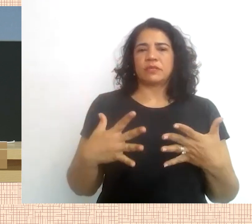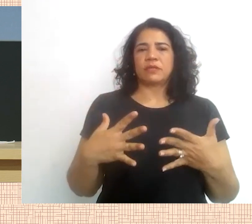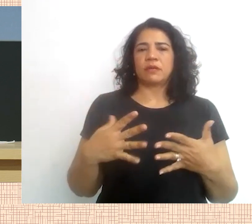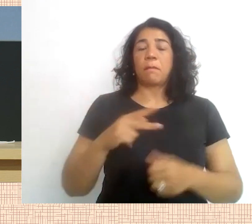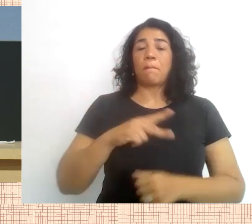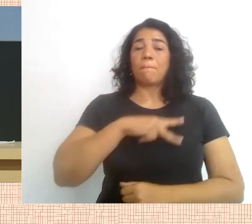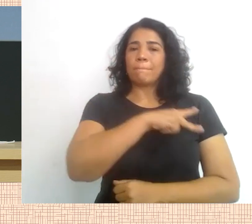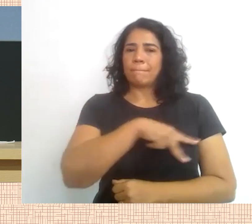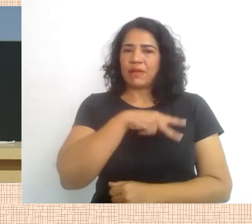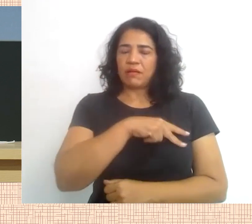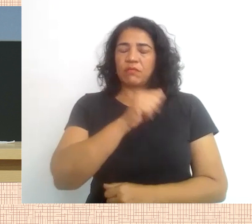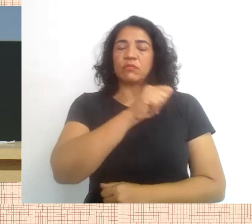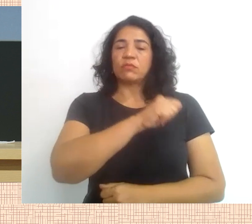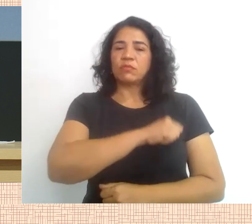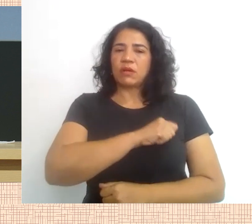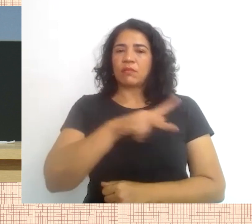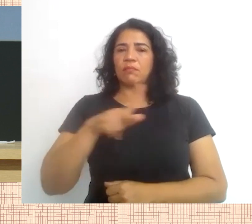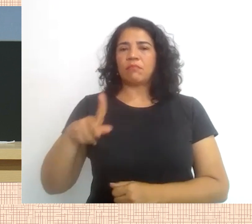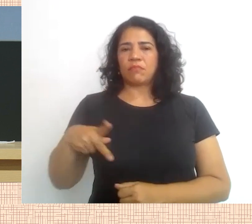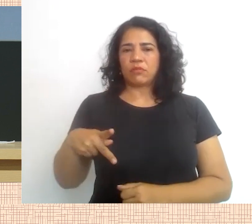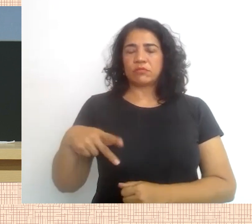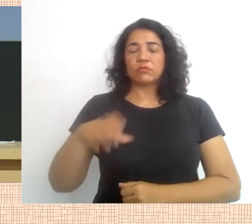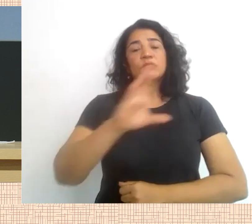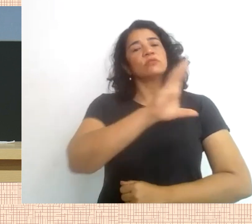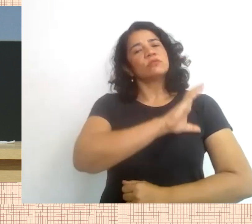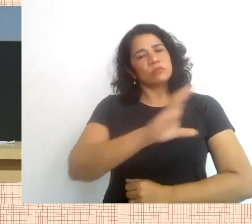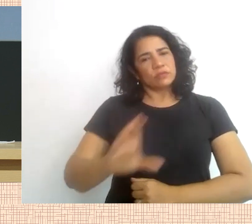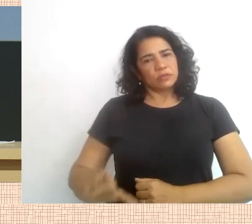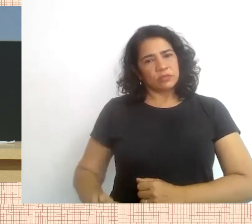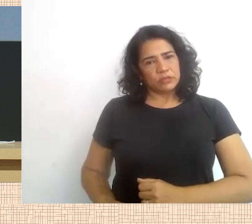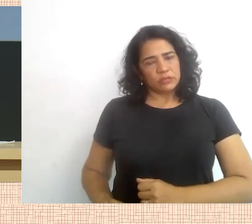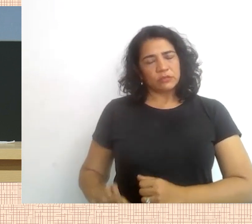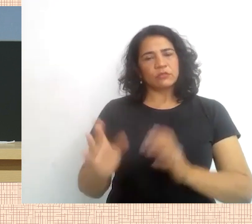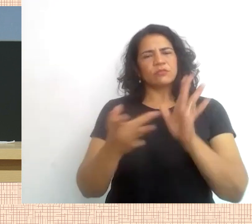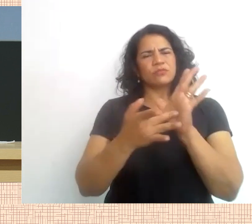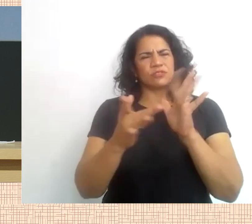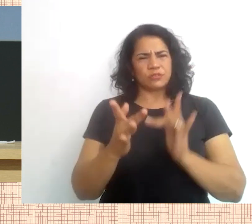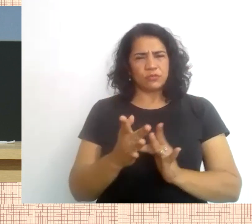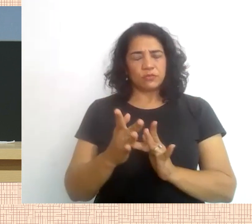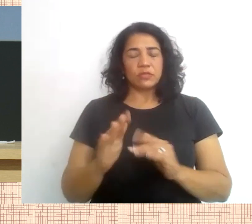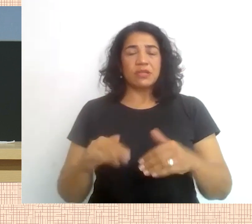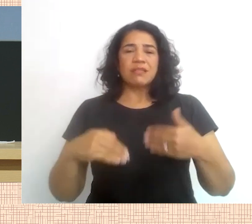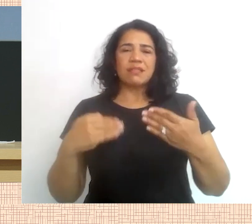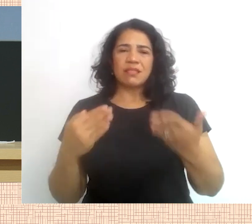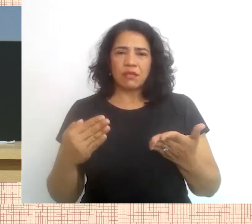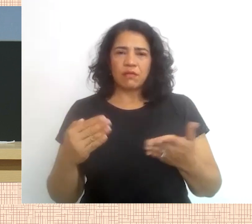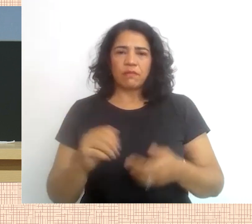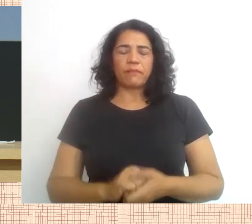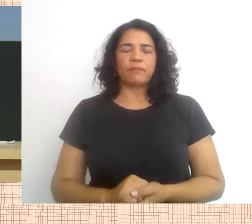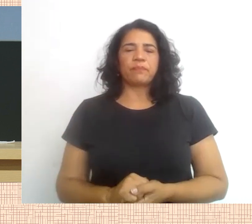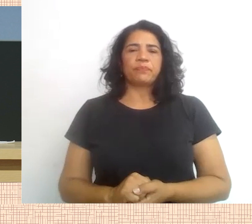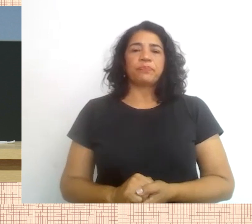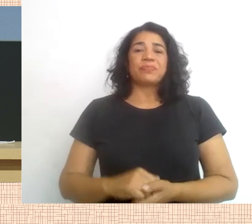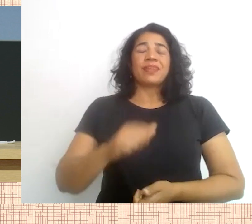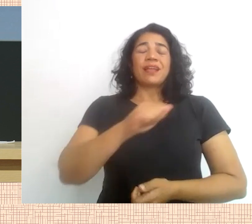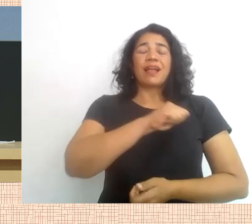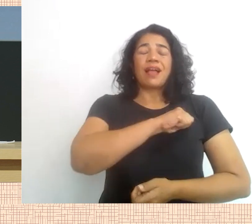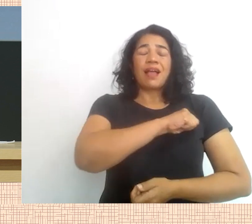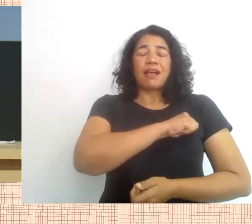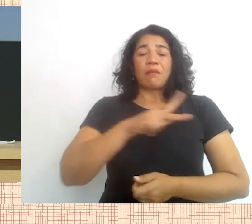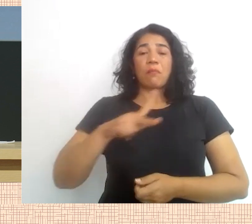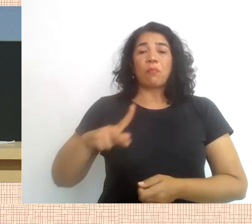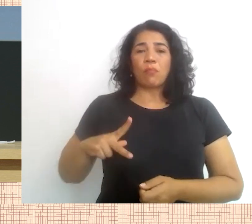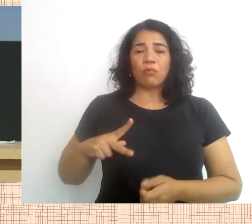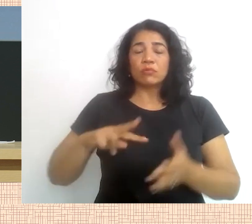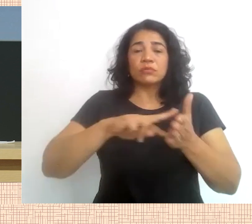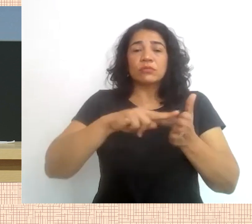enviado. Paulo, ele foi enviado, mas enviado por